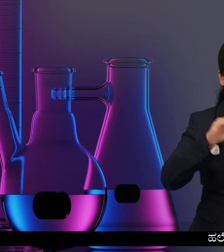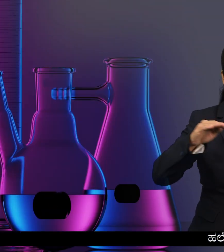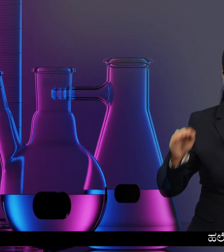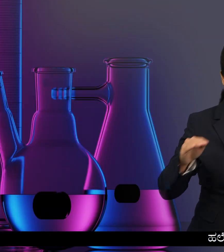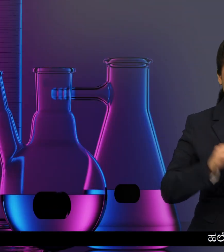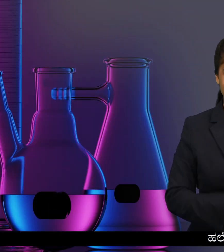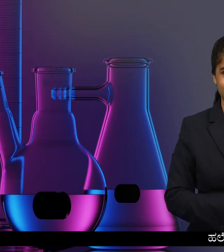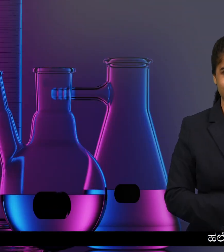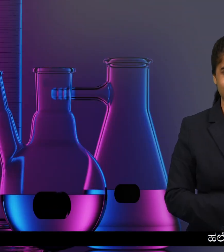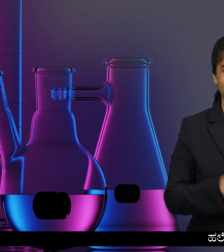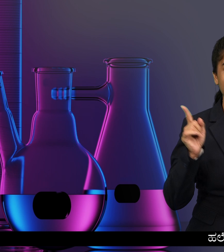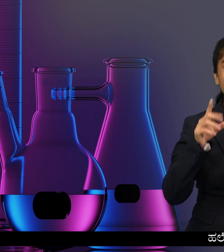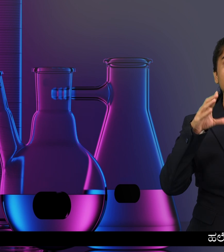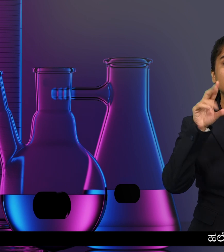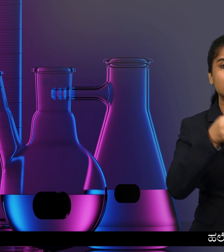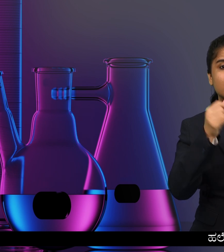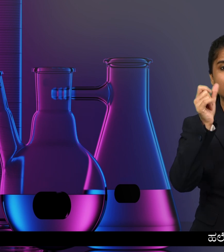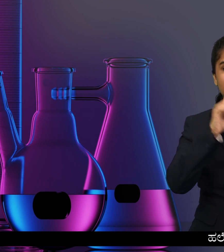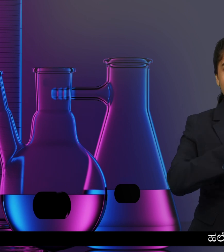ಹಲೋ ಮಕ್ಕಳೇ, ನಾನು ಪ್ರಮೀಳಾ.